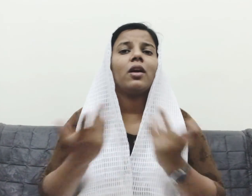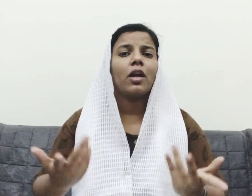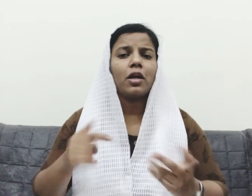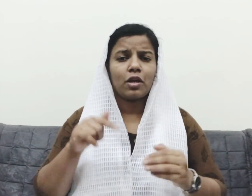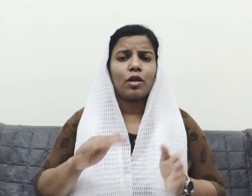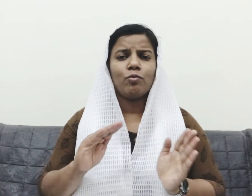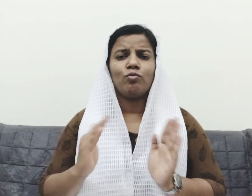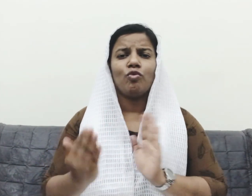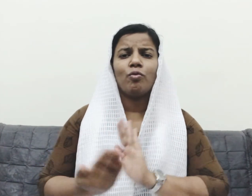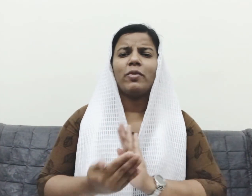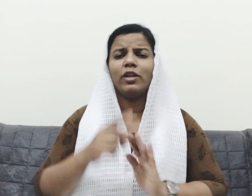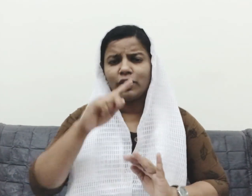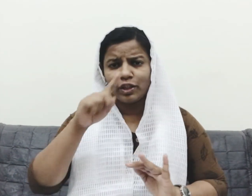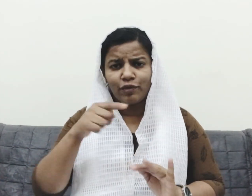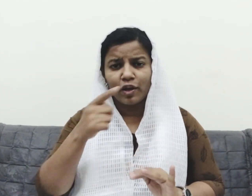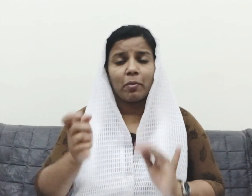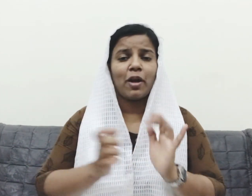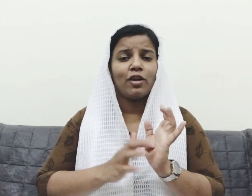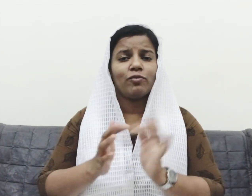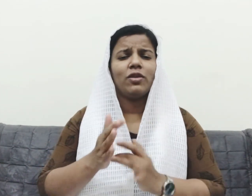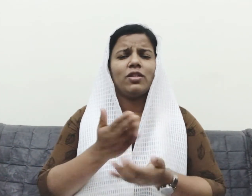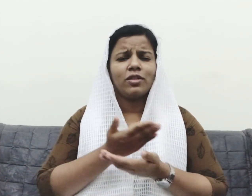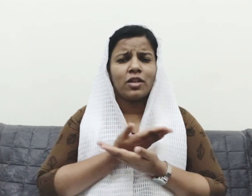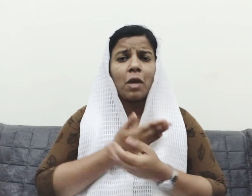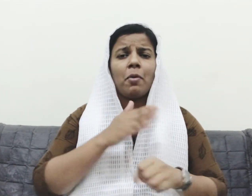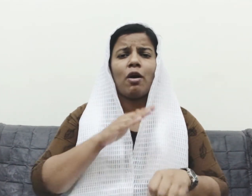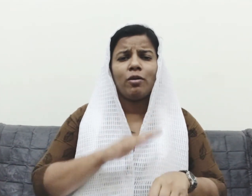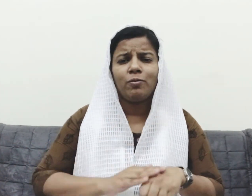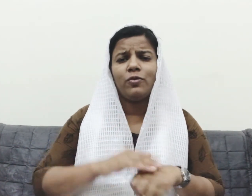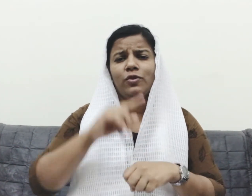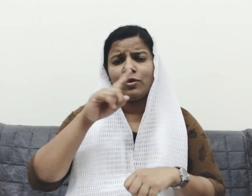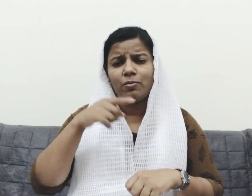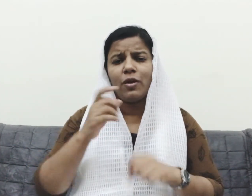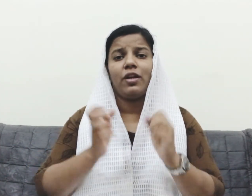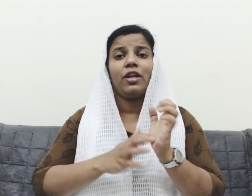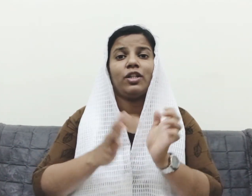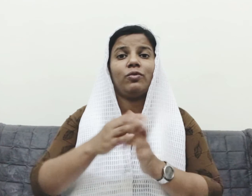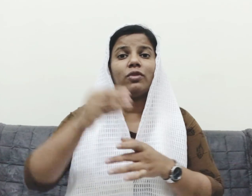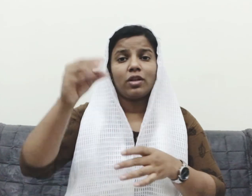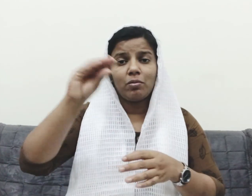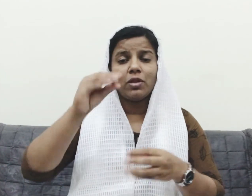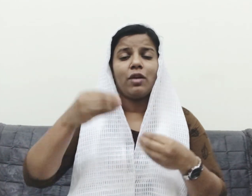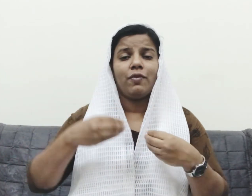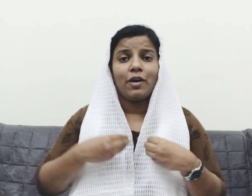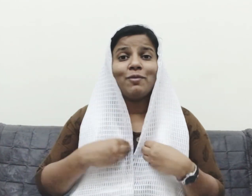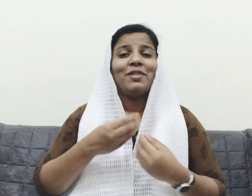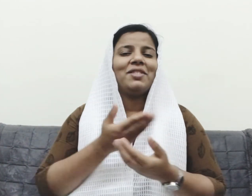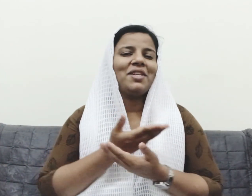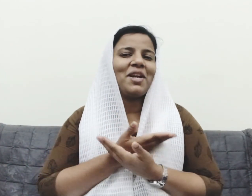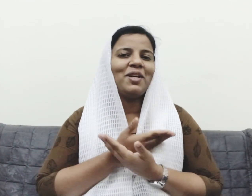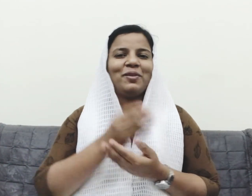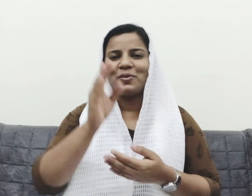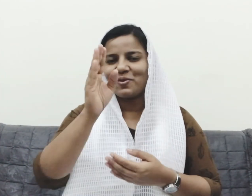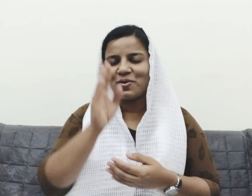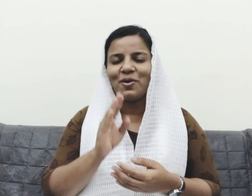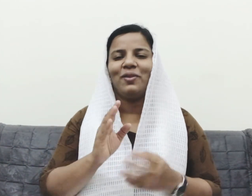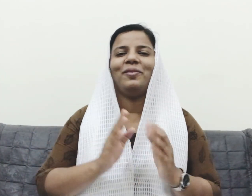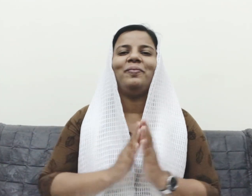ഞാൻ ജീവിക്കുമ്പോൾ അങ്ങയുടെ സ്നേഹം അനുഭവിച്ച് ജീവിപ്പാൻ കൃപ തരണം. അതുകൊണ്ട് സ്നേഹനിധിയായ ഒരു പിതാവാണ് നമുക്കുള്ളത്.